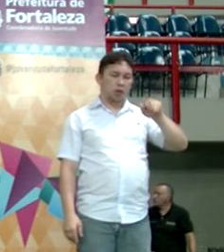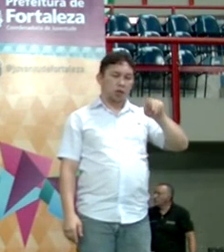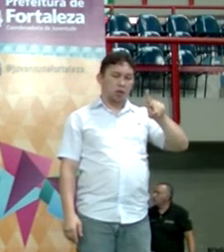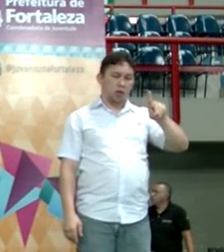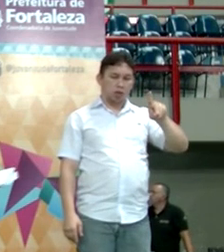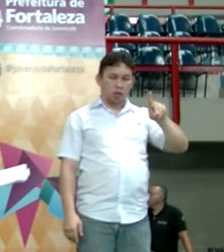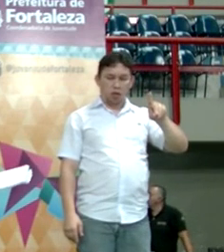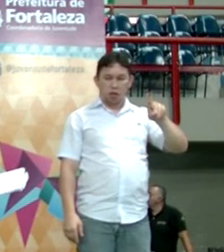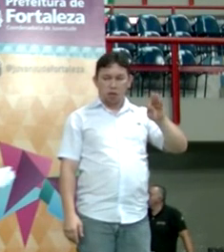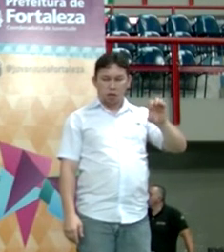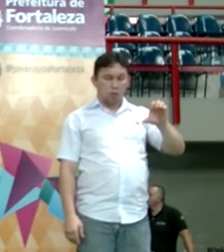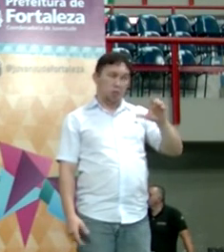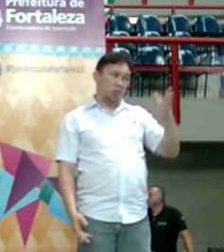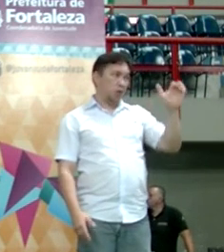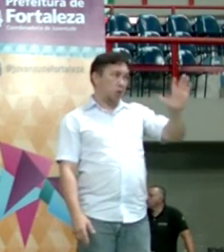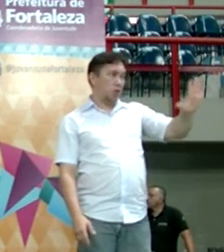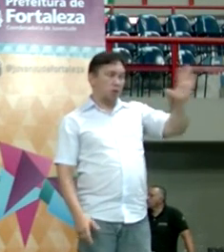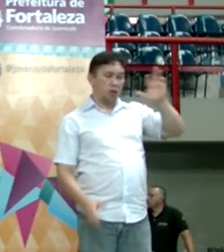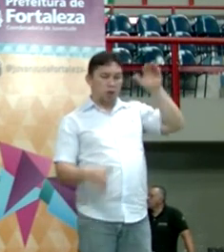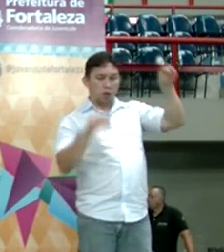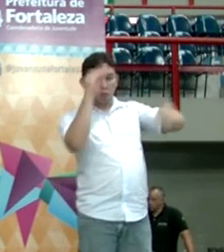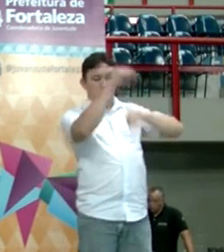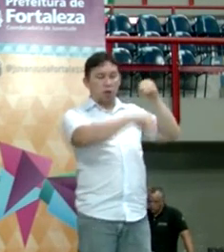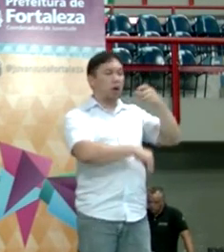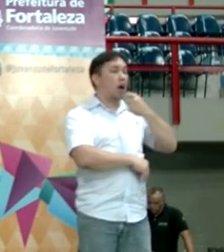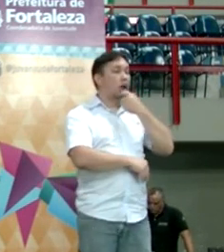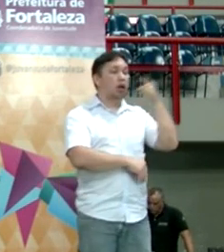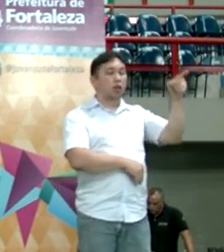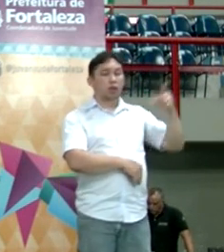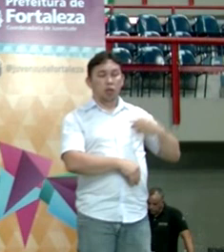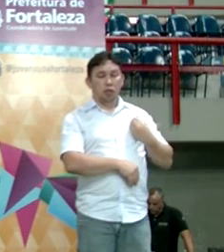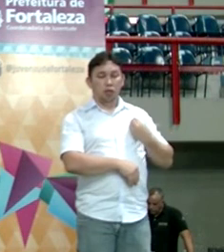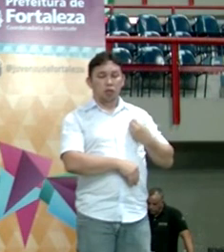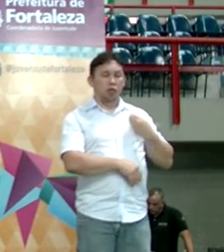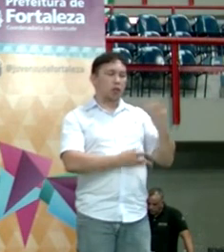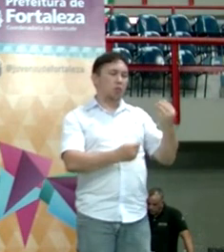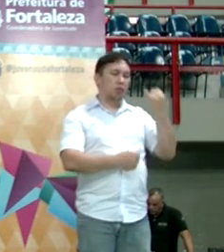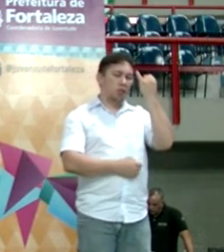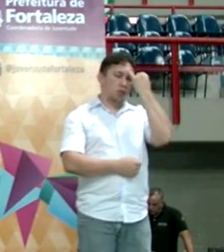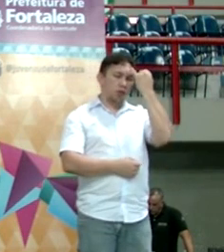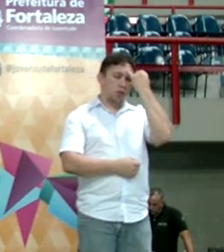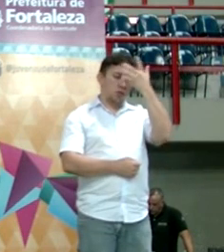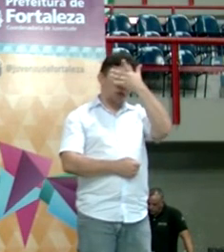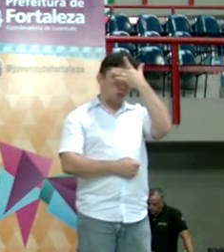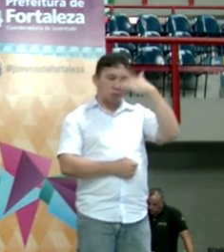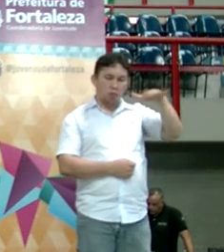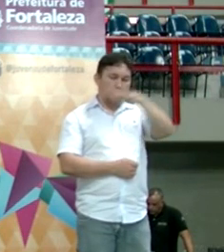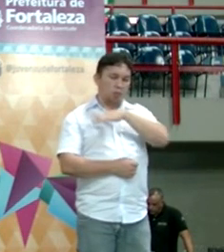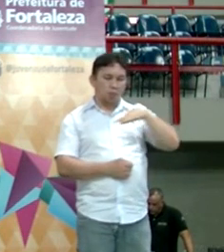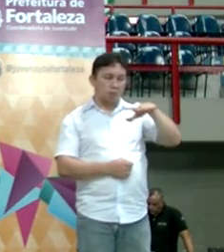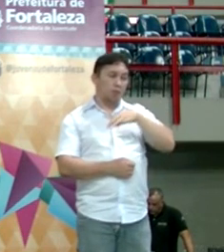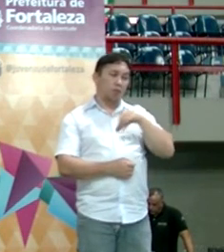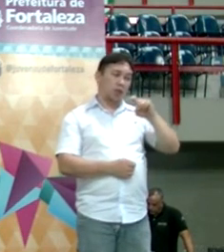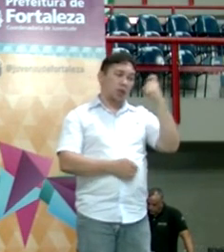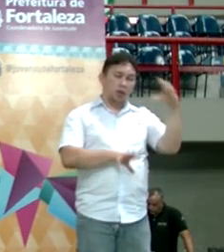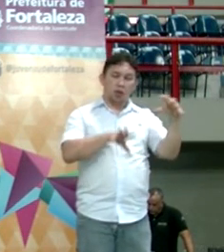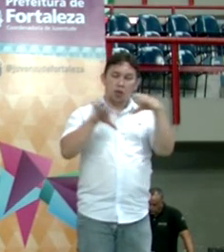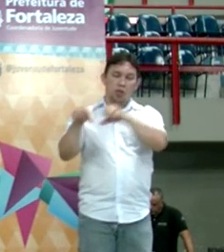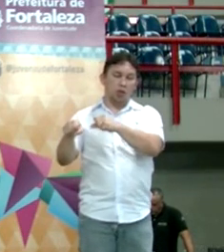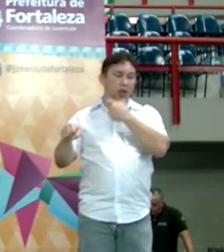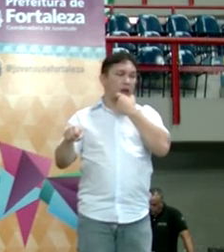por imigrantes, toda a Europa, né? Na Inglaterra o que é que tem muito? Indiano, ex-colônia